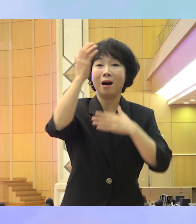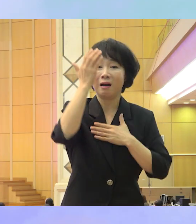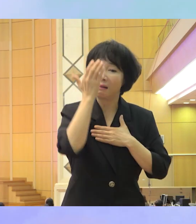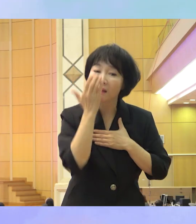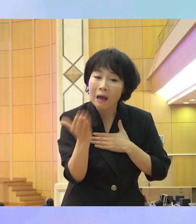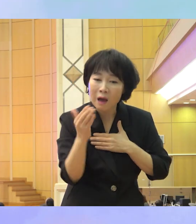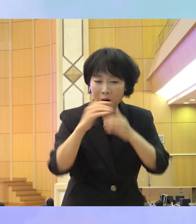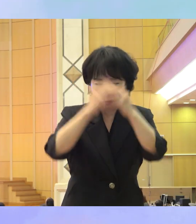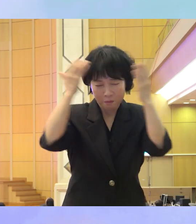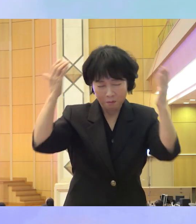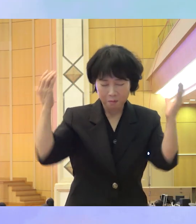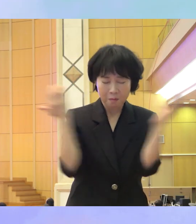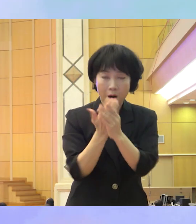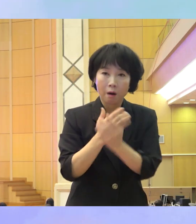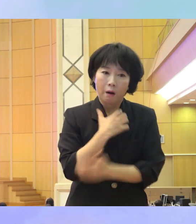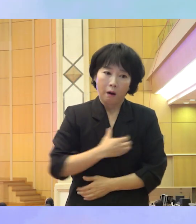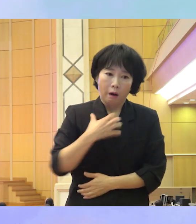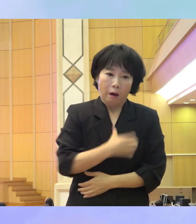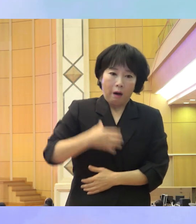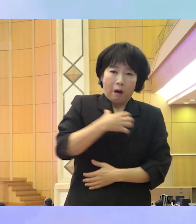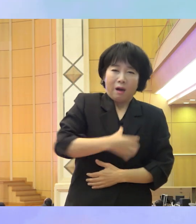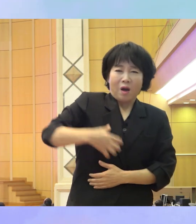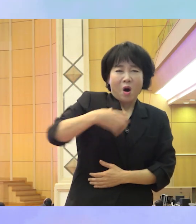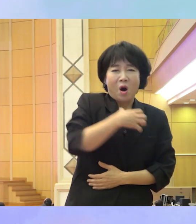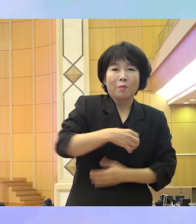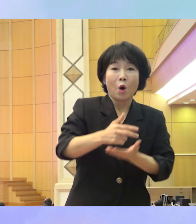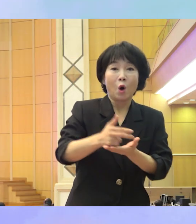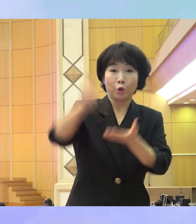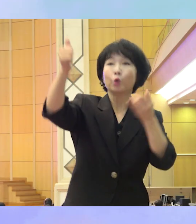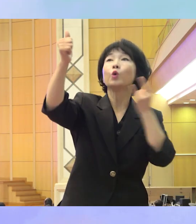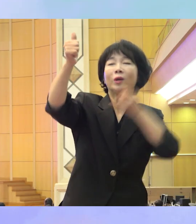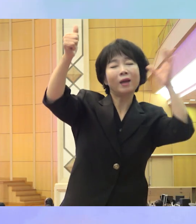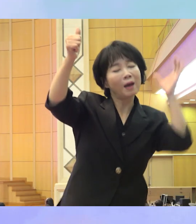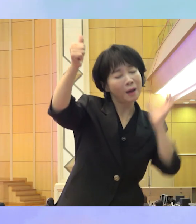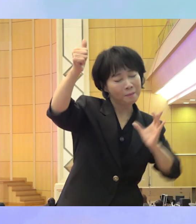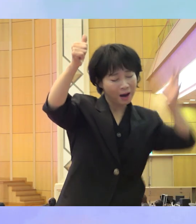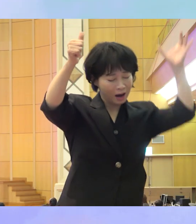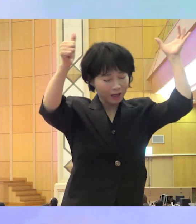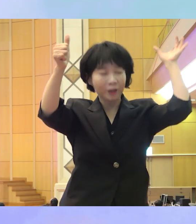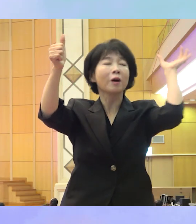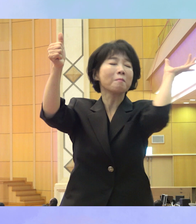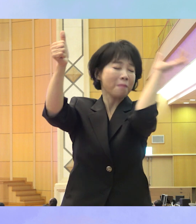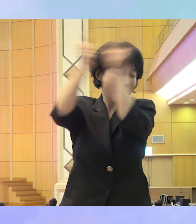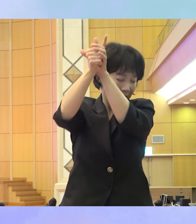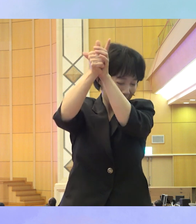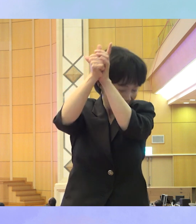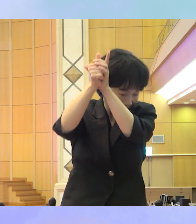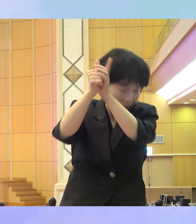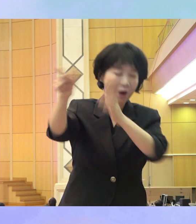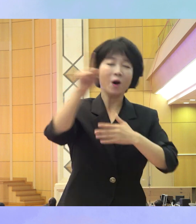보라. 내 모든 염려 주께